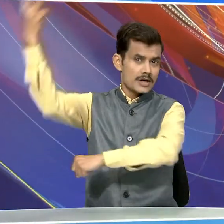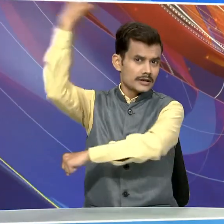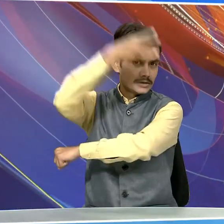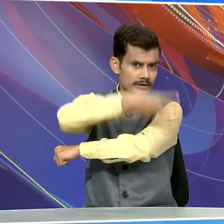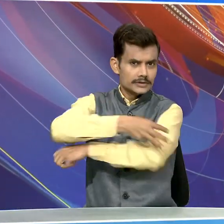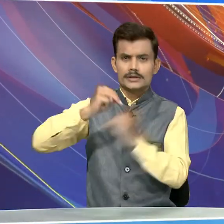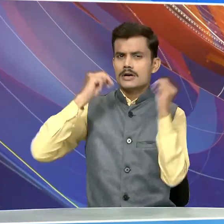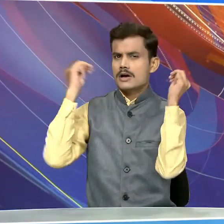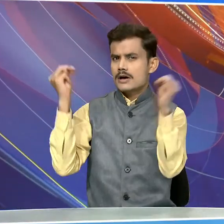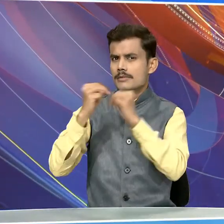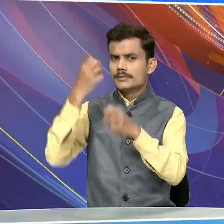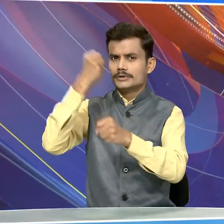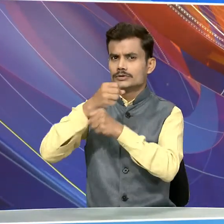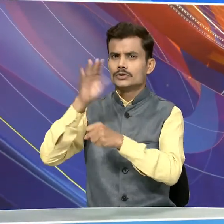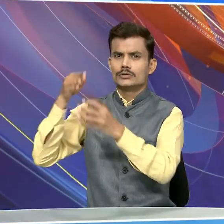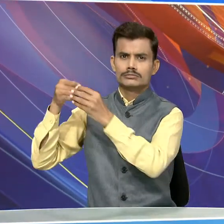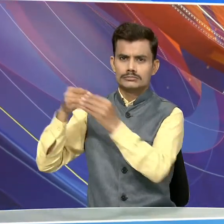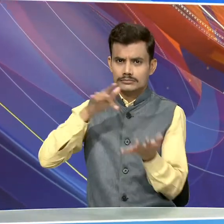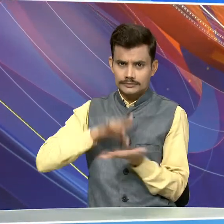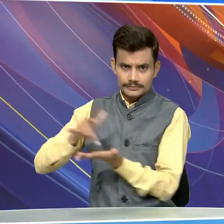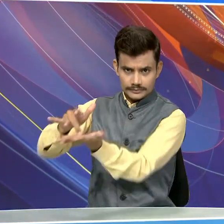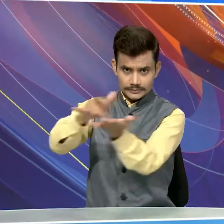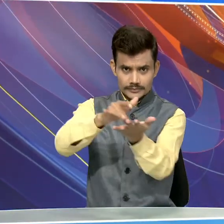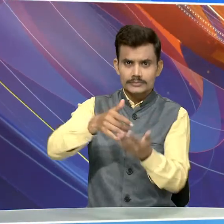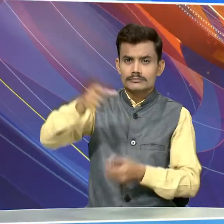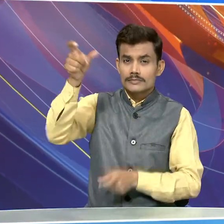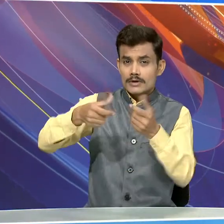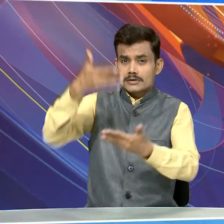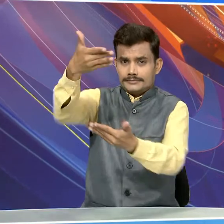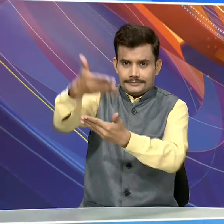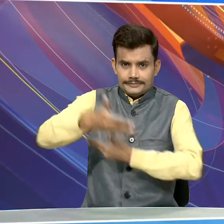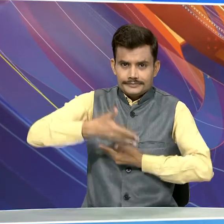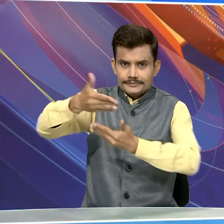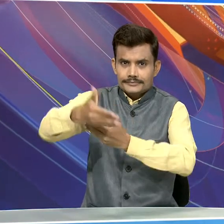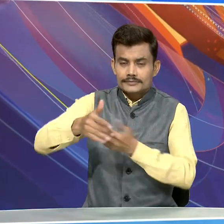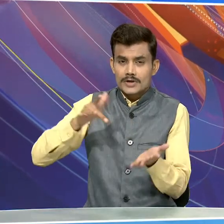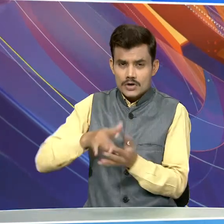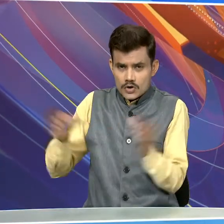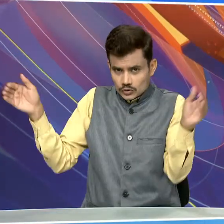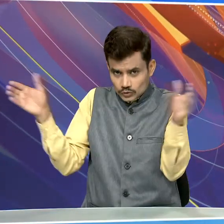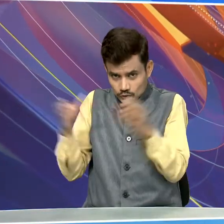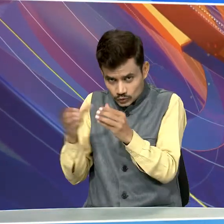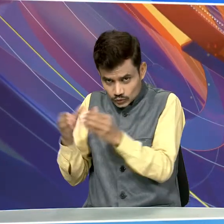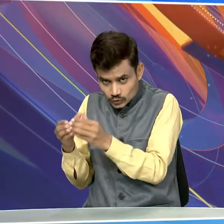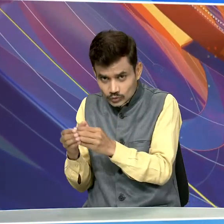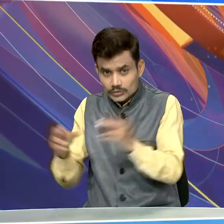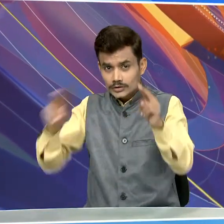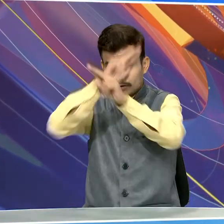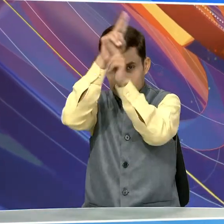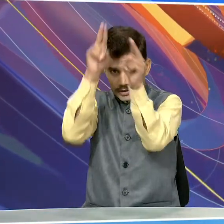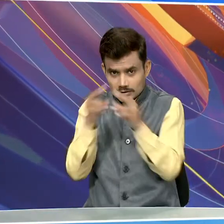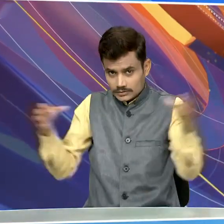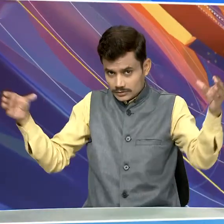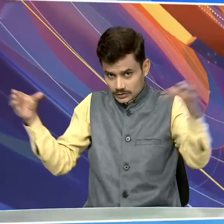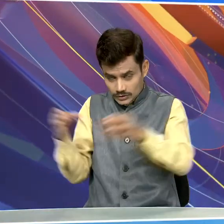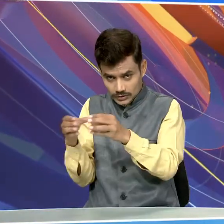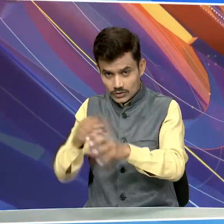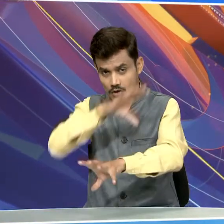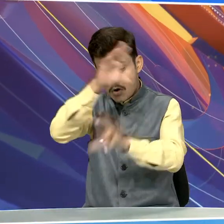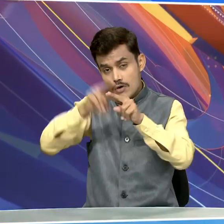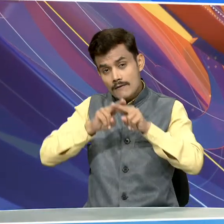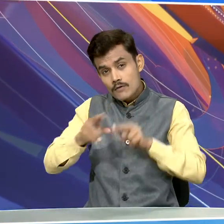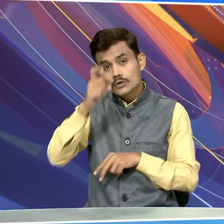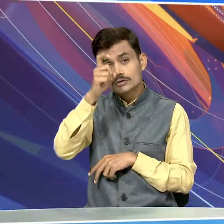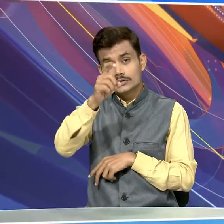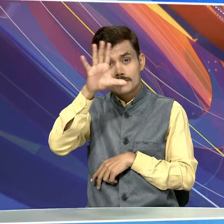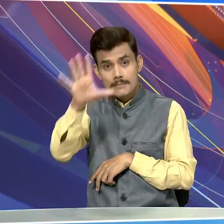3 दिवसीय बैठक में G20 सदस्य देशों को, आमंत्रित देशों को, क्षेत्रीय समूहों और अंतर्राष्ट्रीय संगठनों